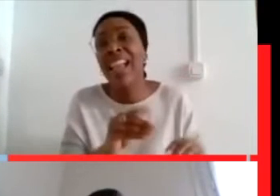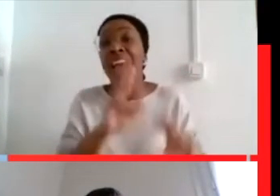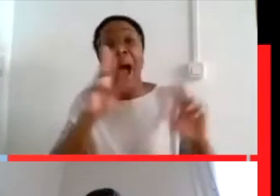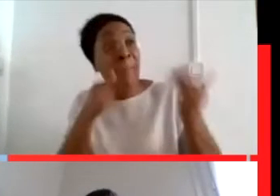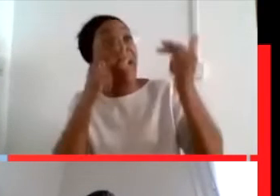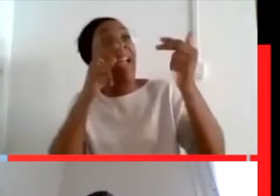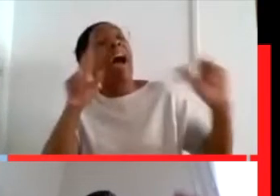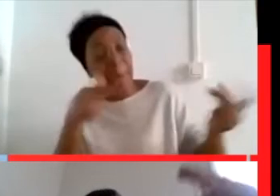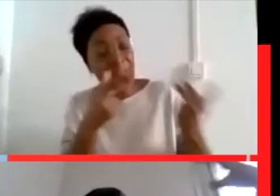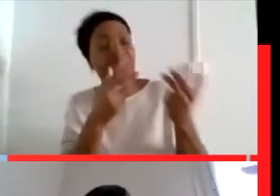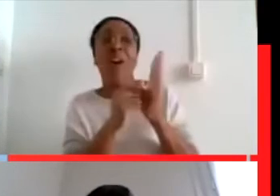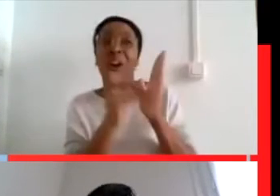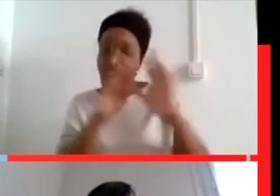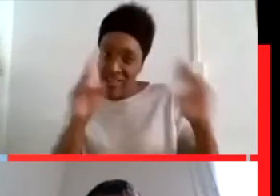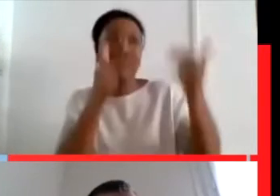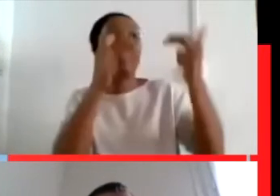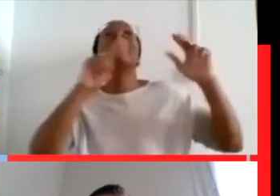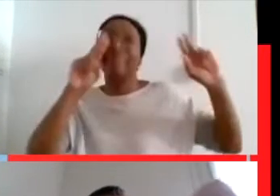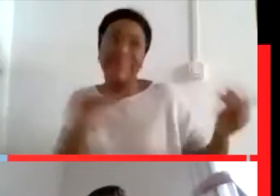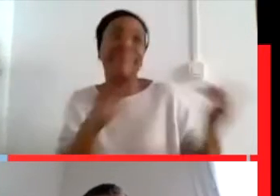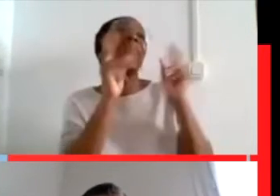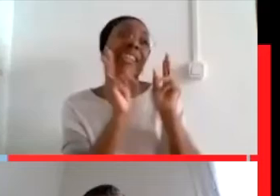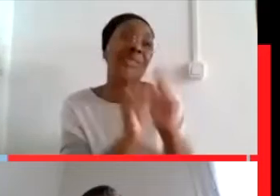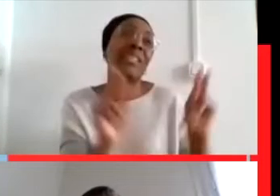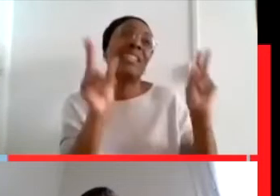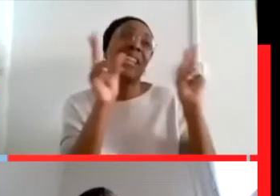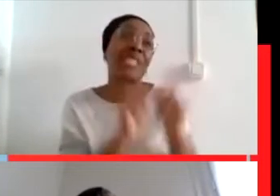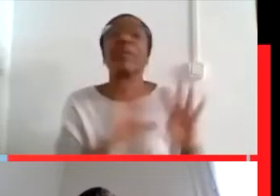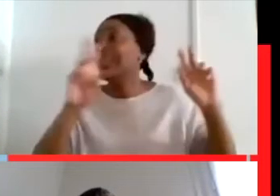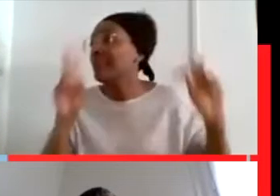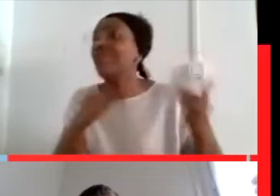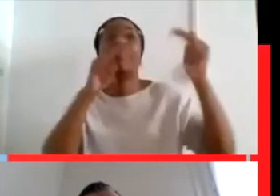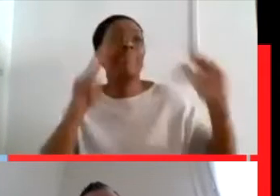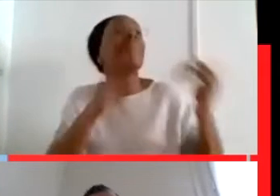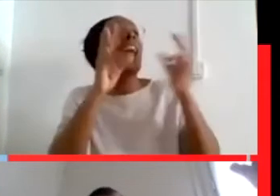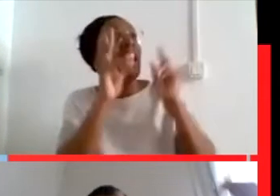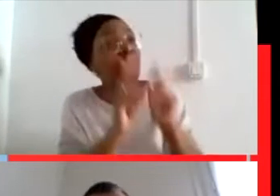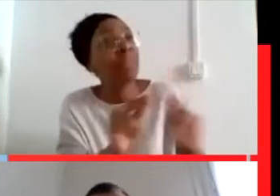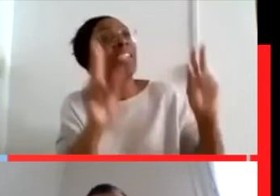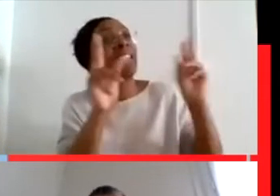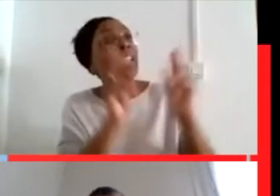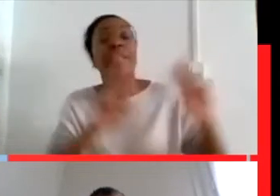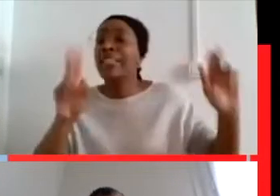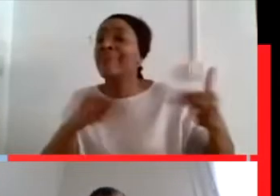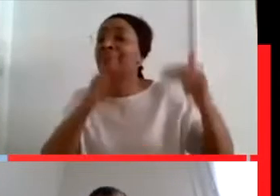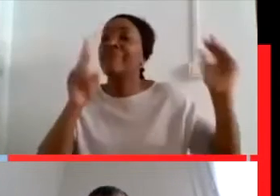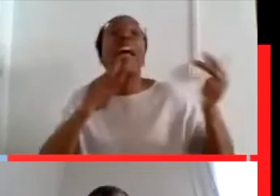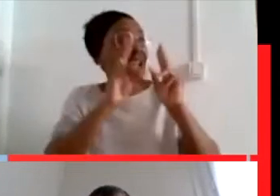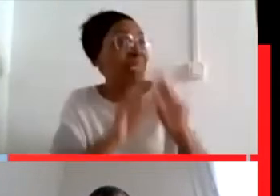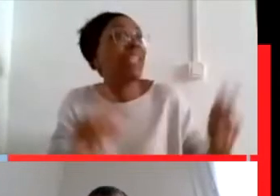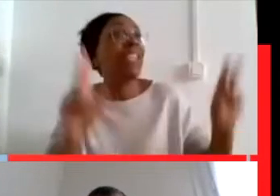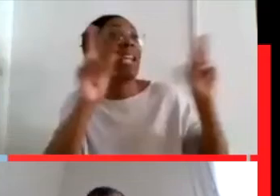une colonne, eh bien, qui va prendre soin d'un frère ou d'une sœur qui vient de se convertir et d'en faire une colonne à son tour